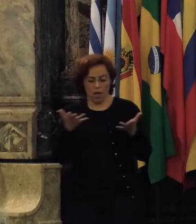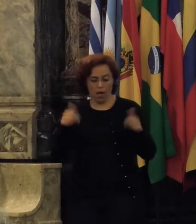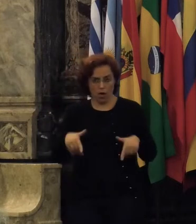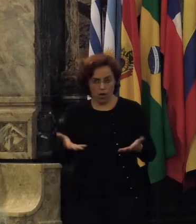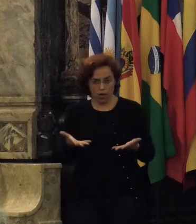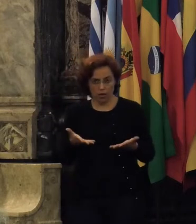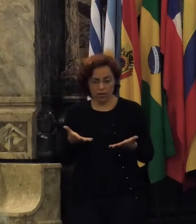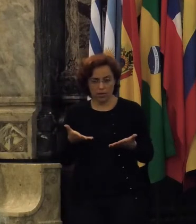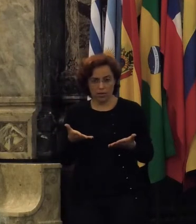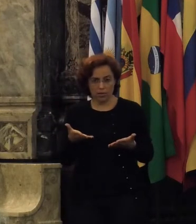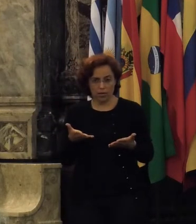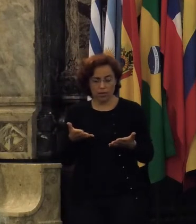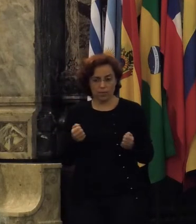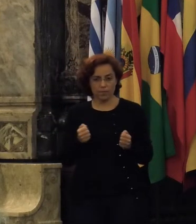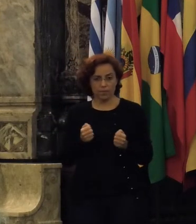Es decir,